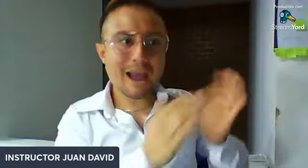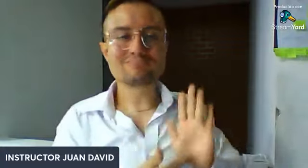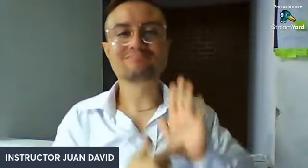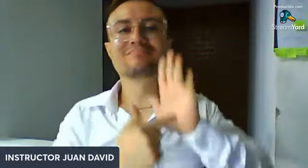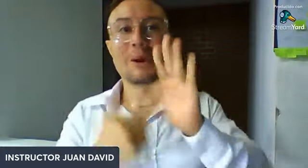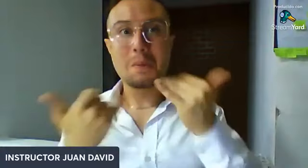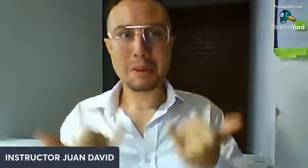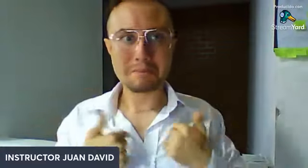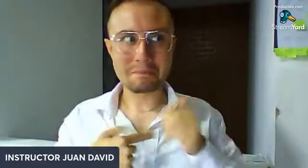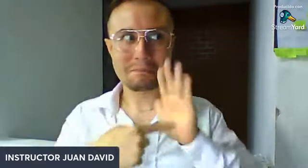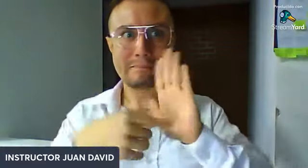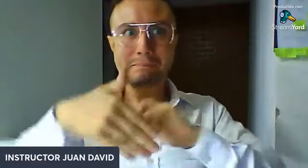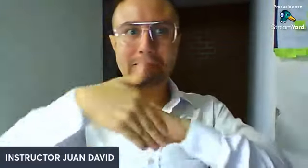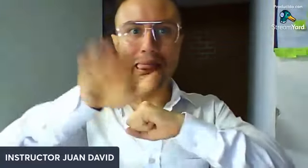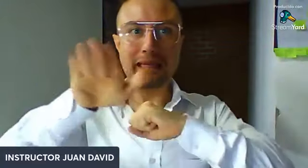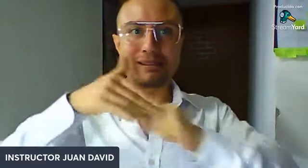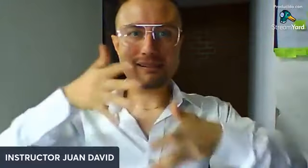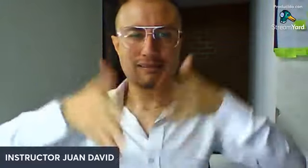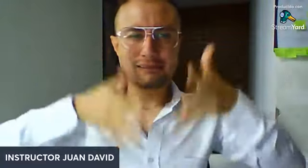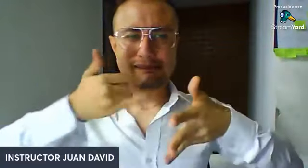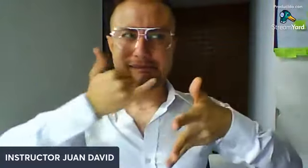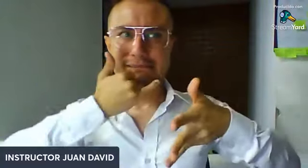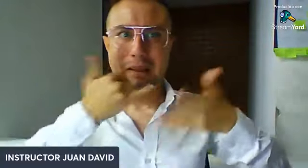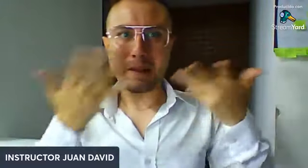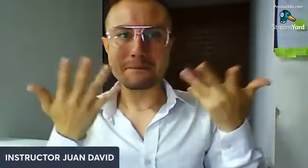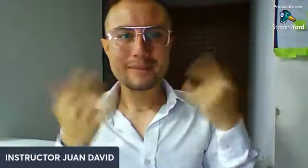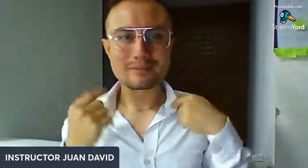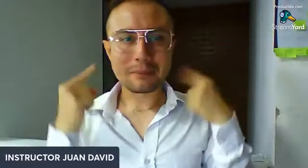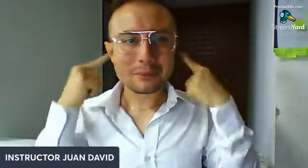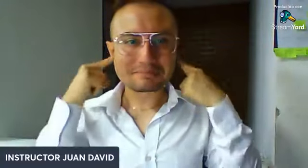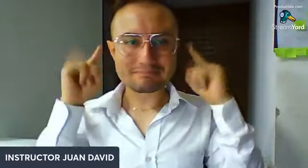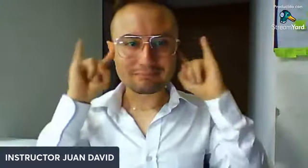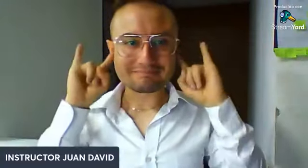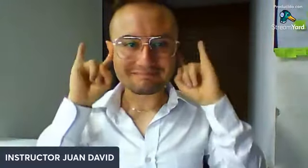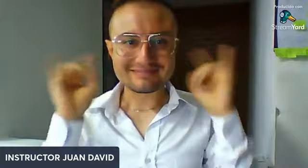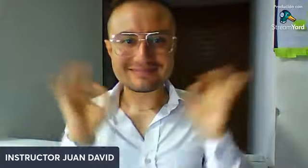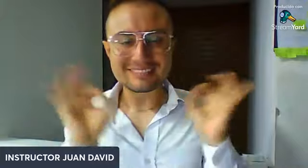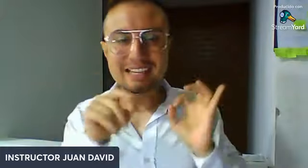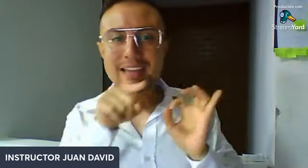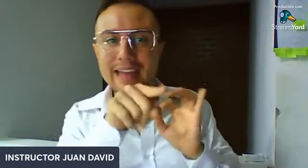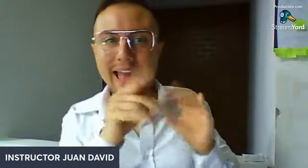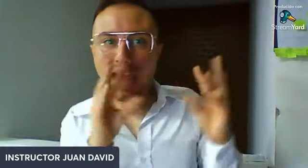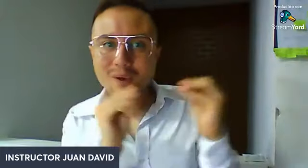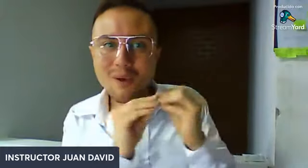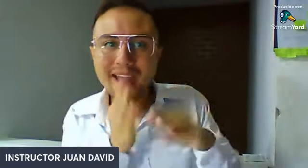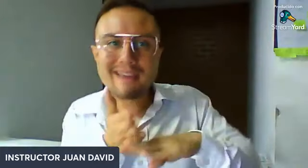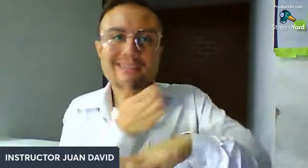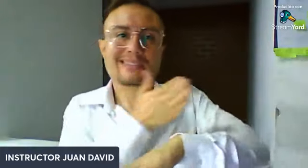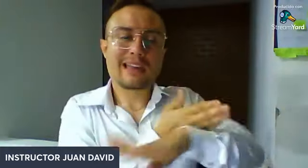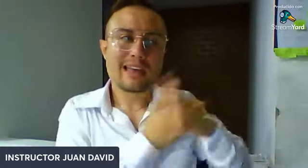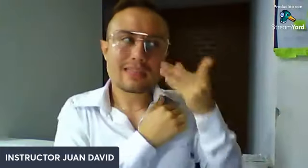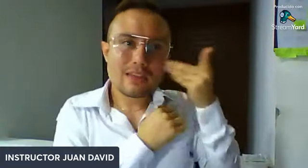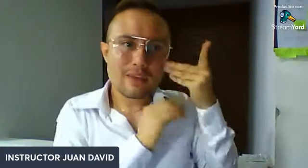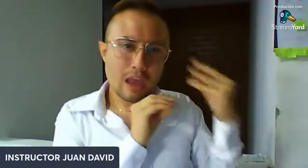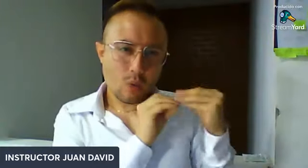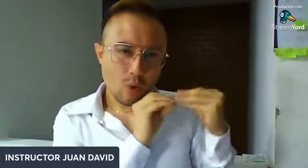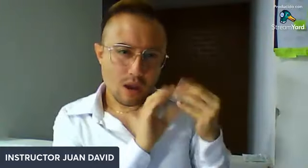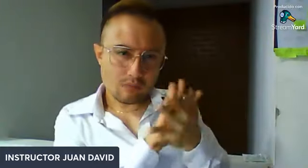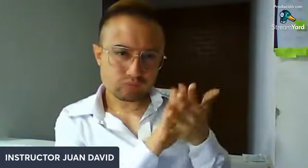me avisaste, si me hubieras avisado de pronto antes, en la anterior clase, tal vez lo hubiera buscado para organizarlo, pero pues no, no puedo